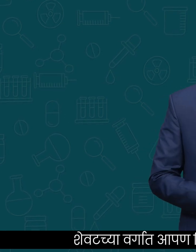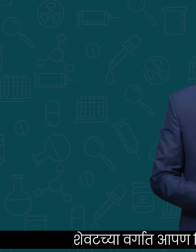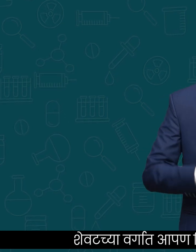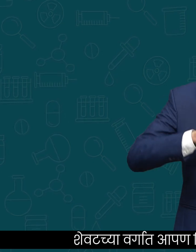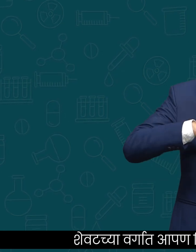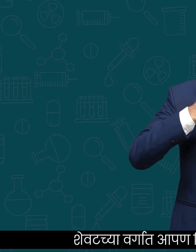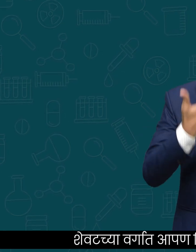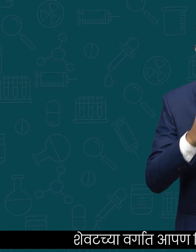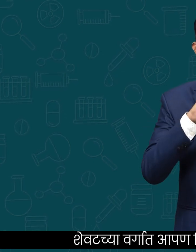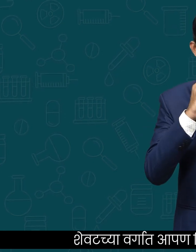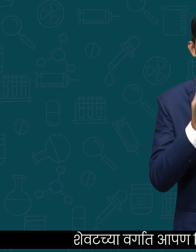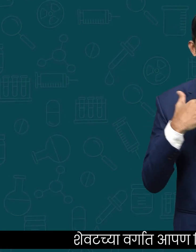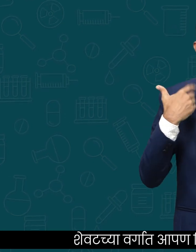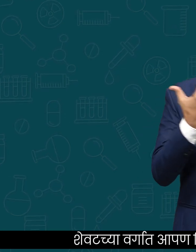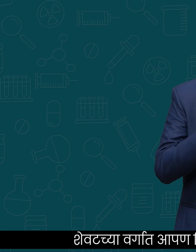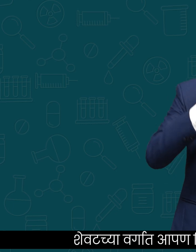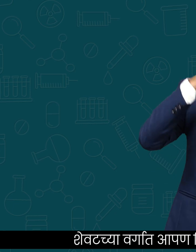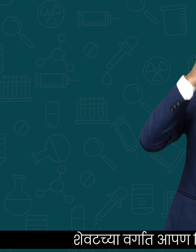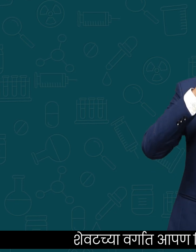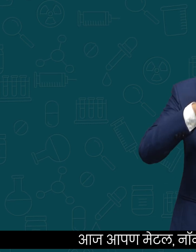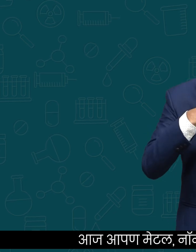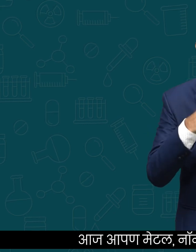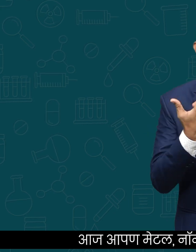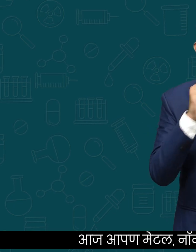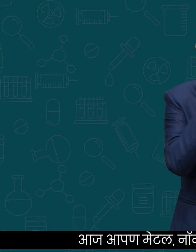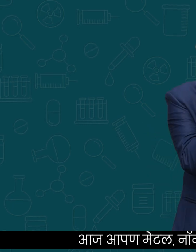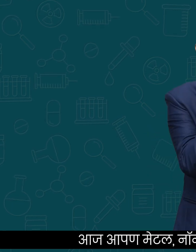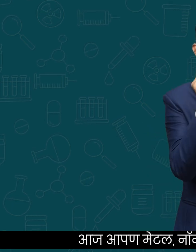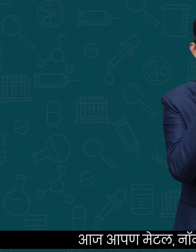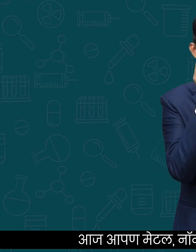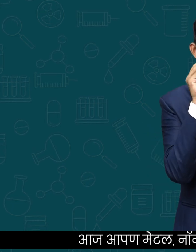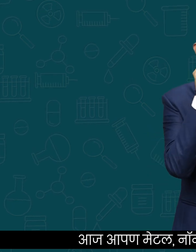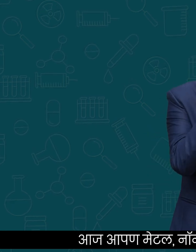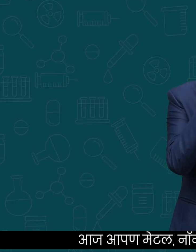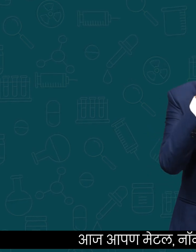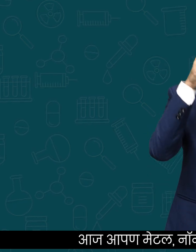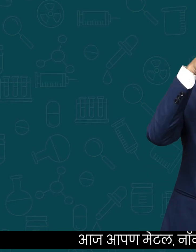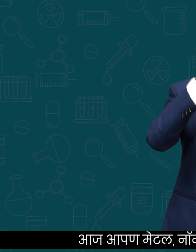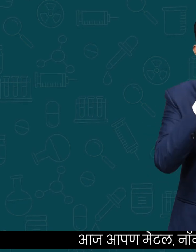शेवटच्या वर्गात आपण नियतकालिक सारणीबद्दल शिकलो. आज आपण मेटल, नॉन मेटल आणि मेटलॉइड बद्दल